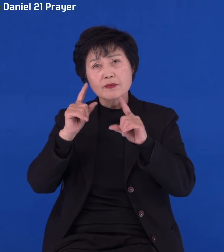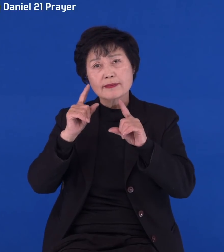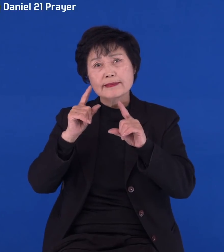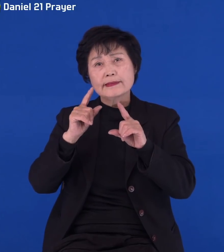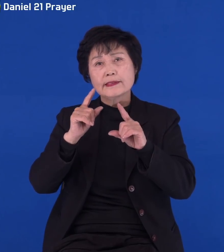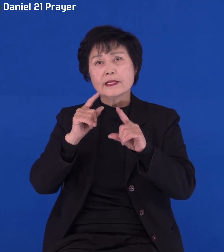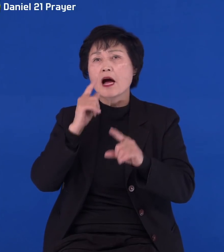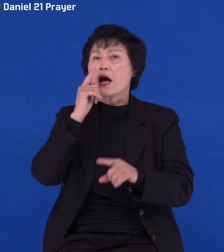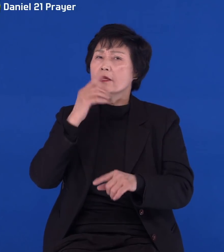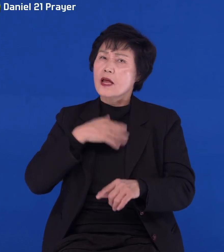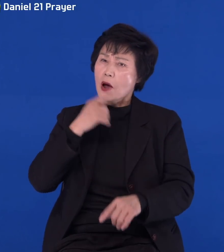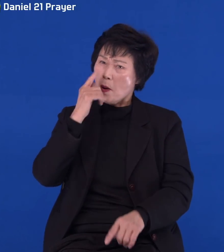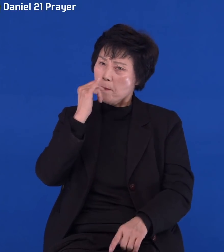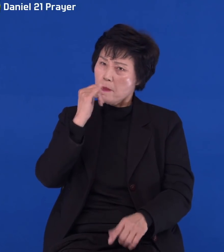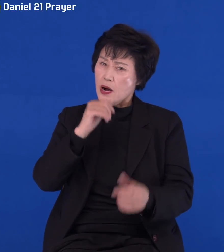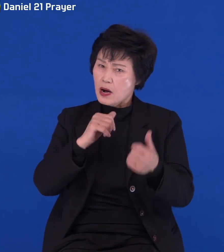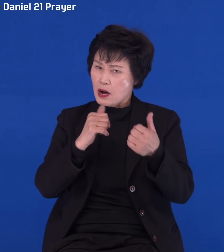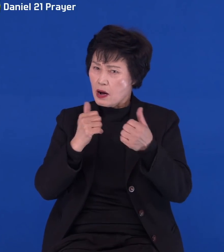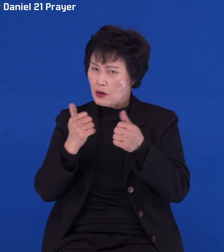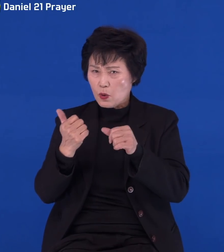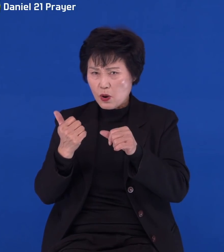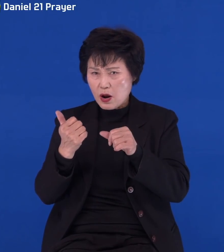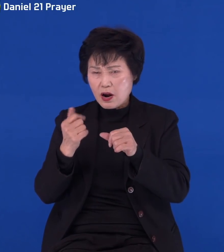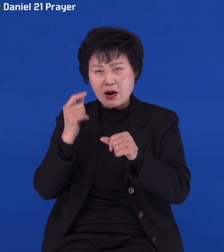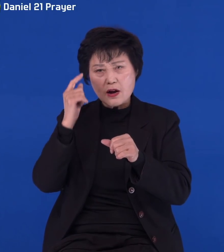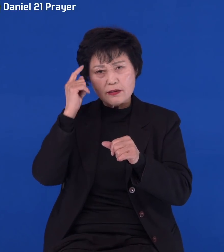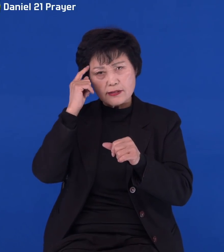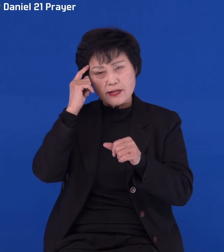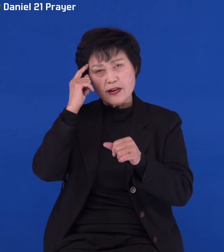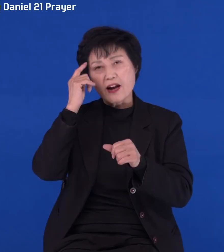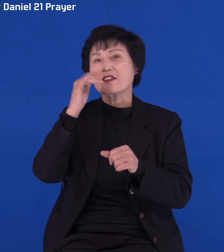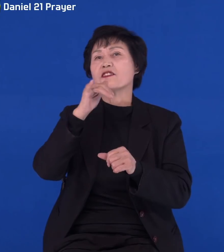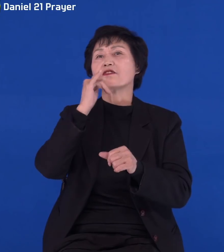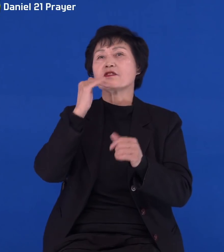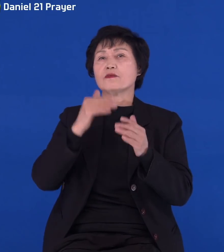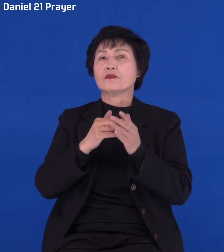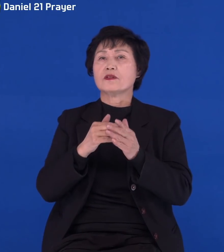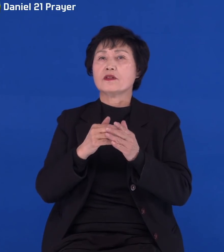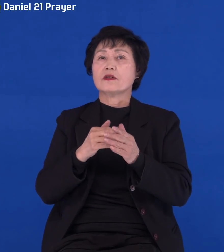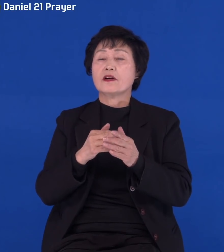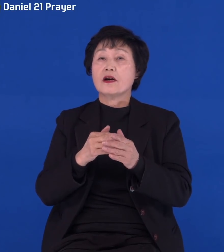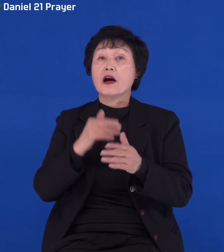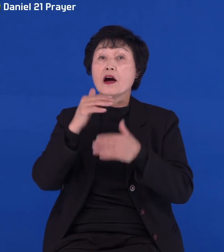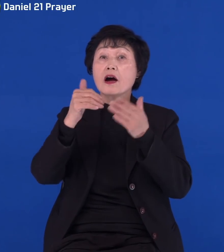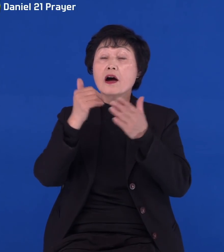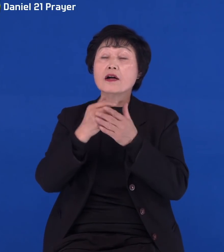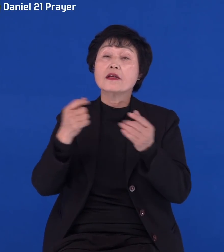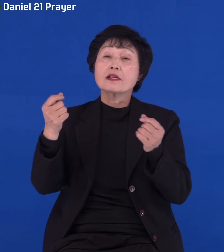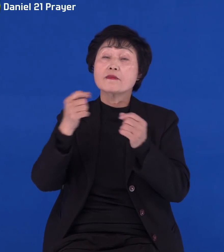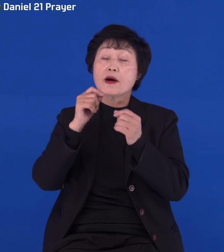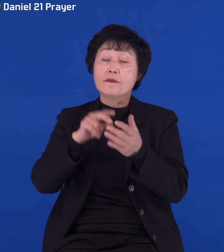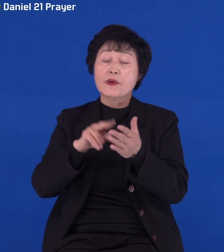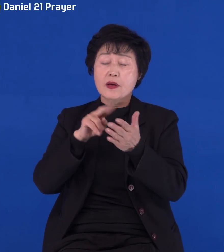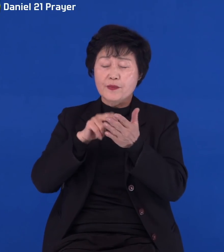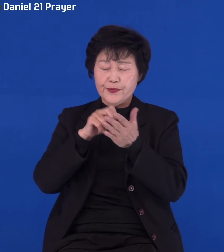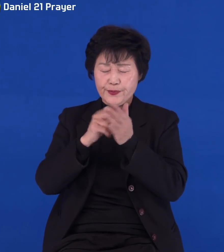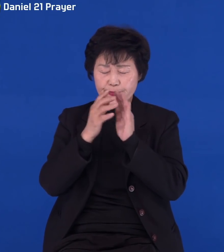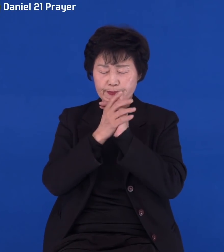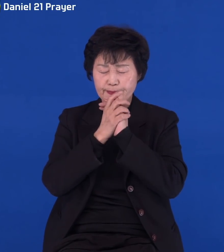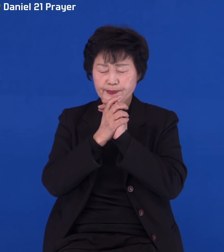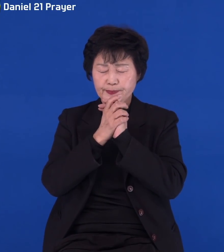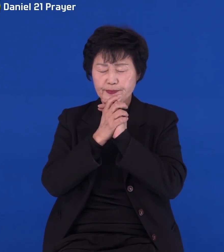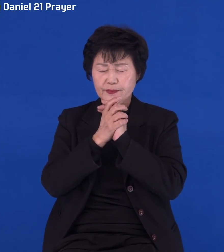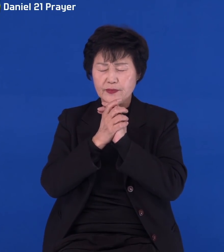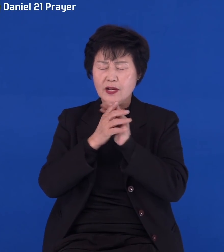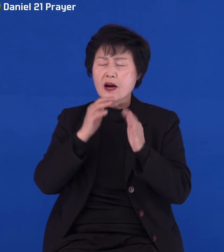그 두 마디가 어머니의 유언이라고 생각하게 되었습니다. 그래도 하나님 앞에 이렇게 제가 무릎 꿇고 기도했어요. 하나님, 제가 어머니한테